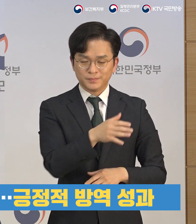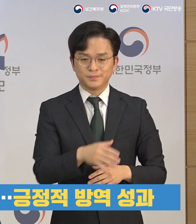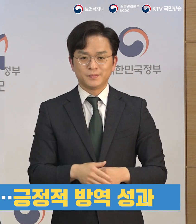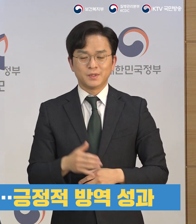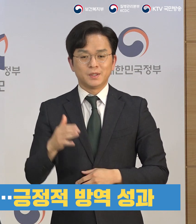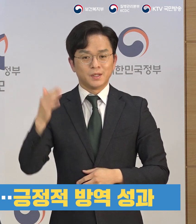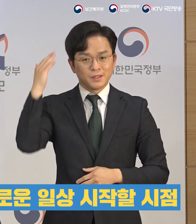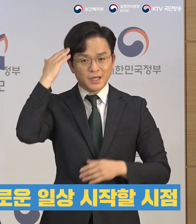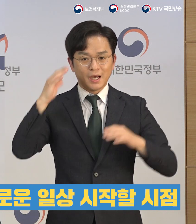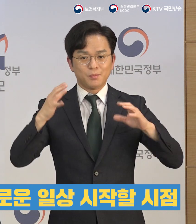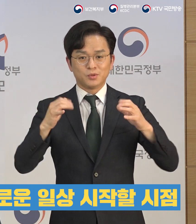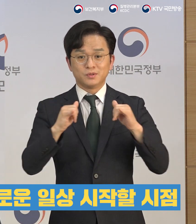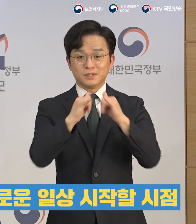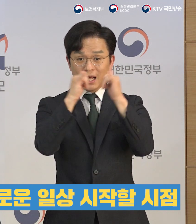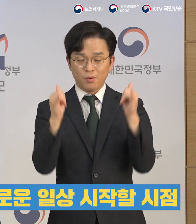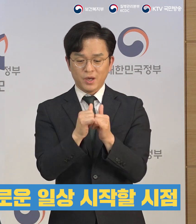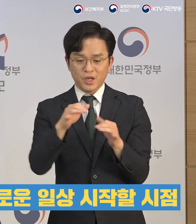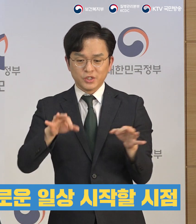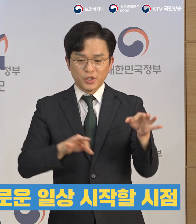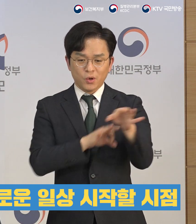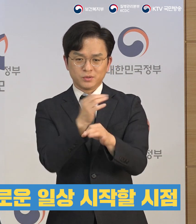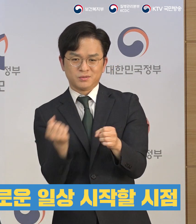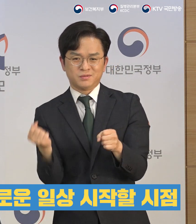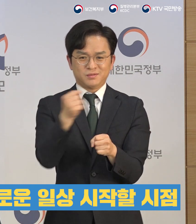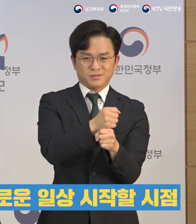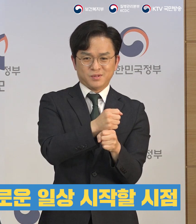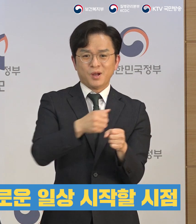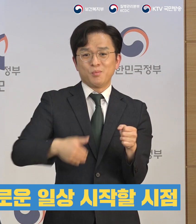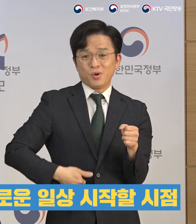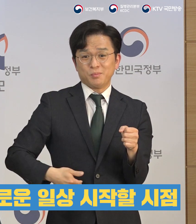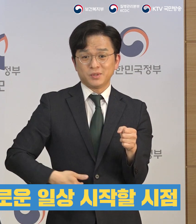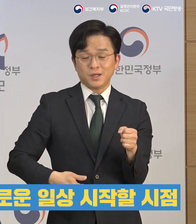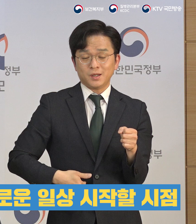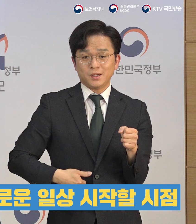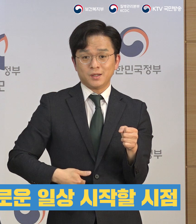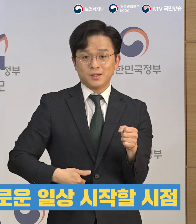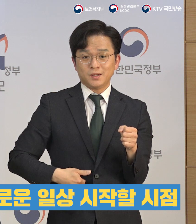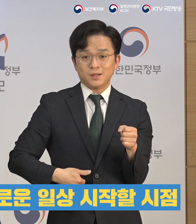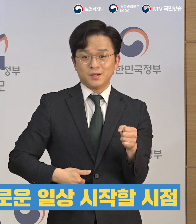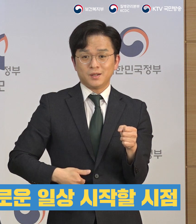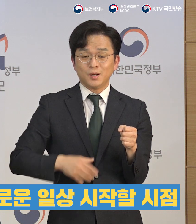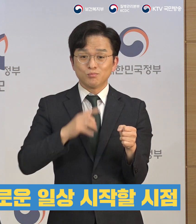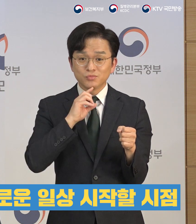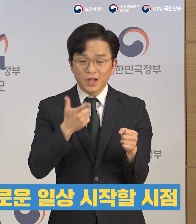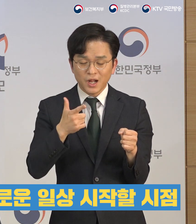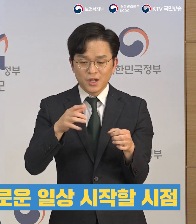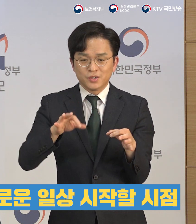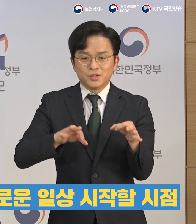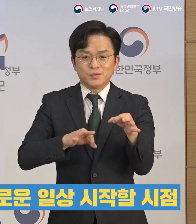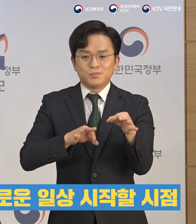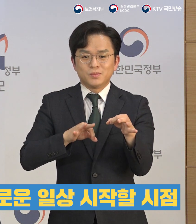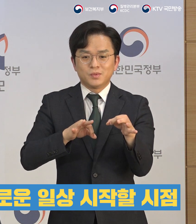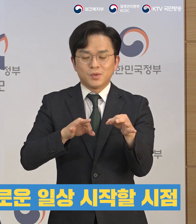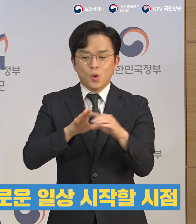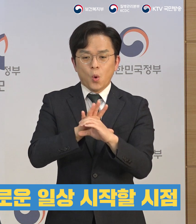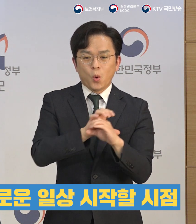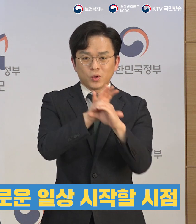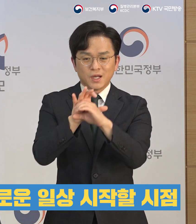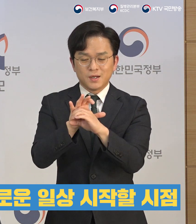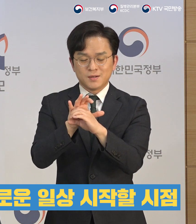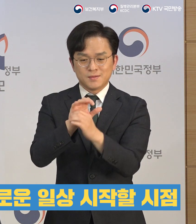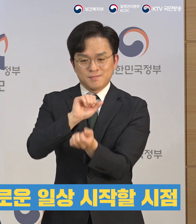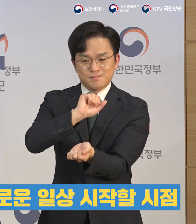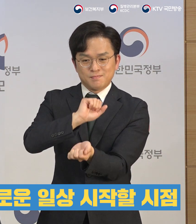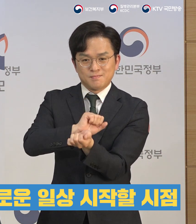성과를 바탕으로 멈춰진 우리의 일상과 사회 경제 활동을 다시 재개하면서 코나